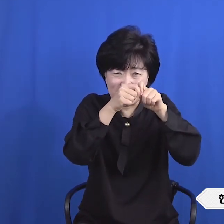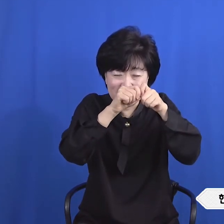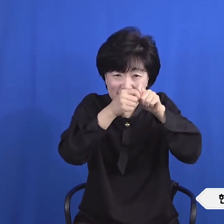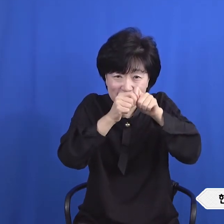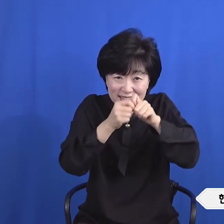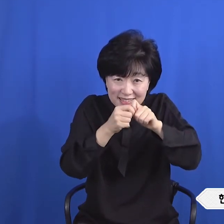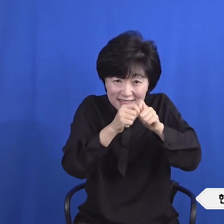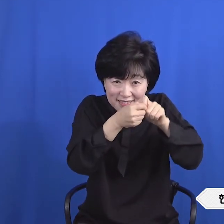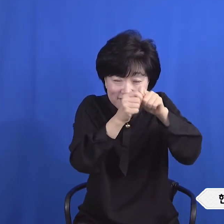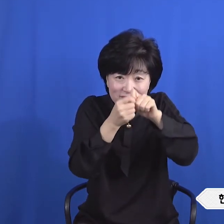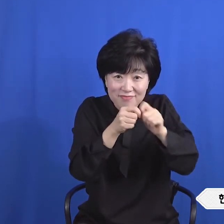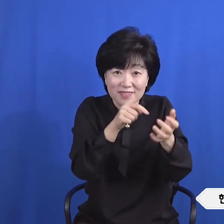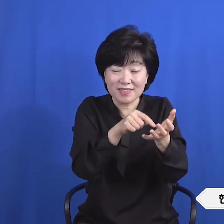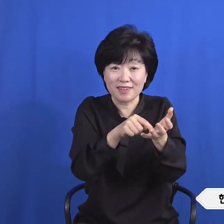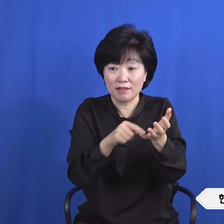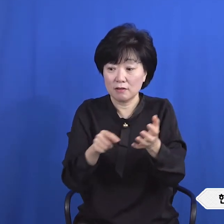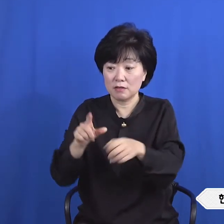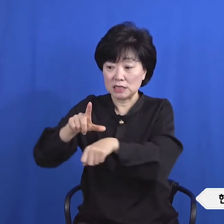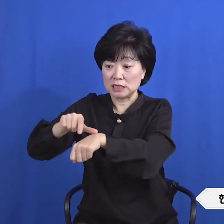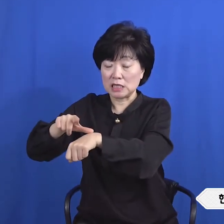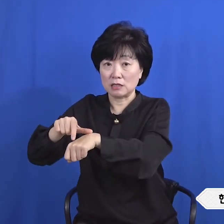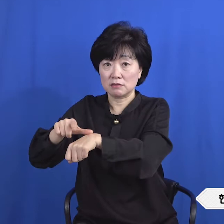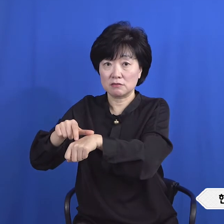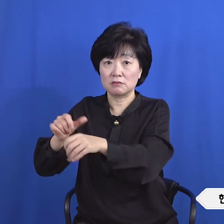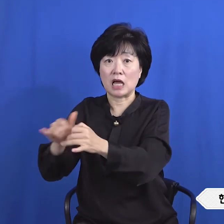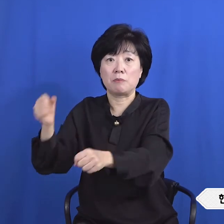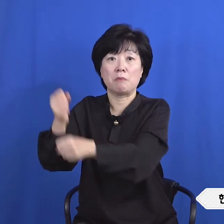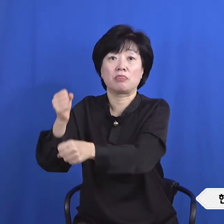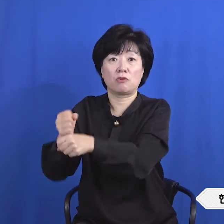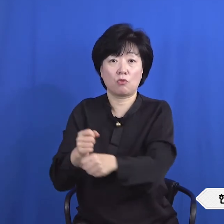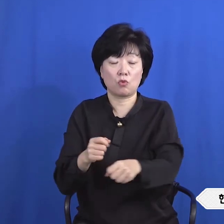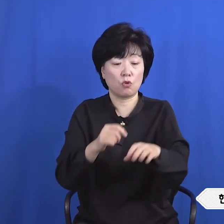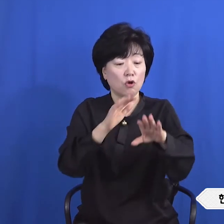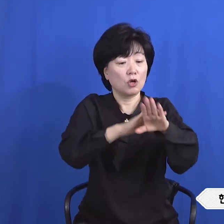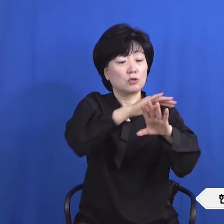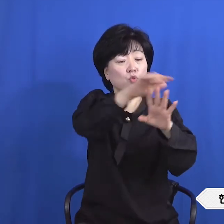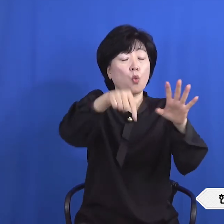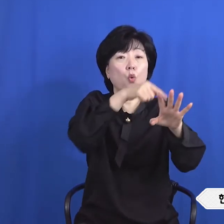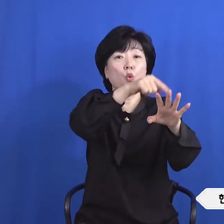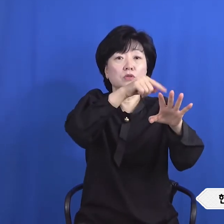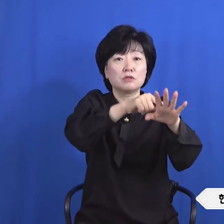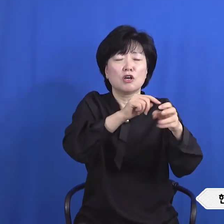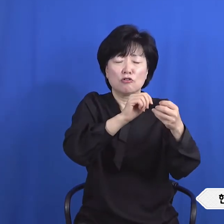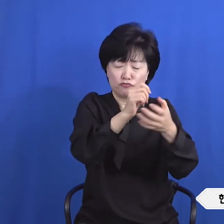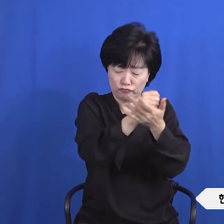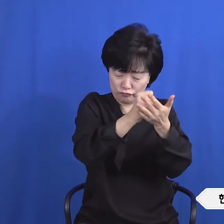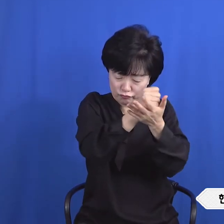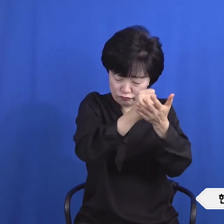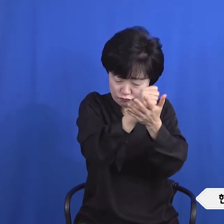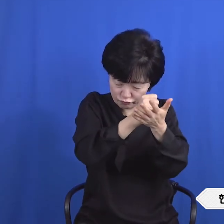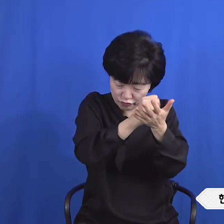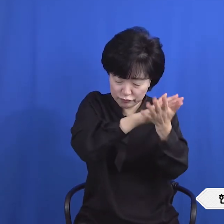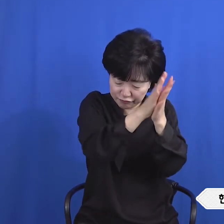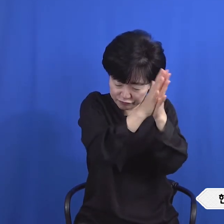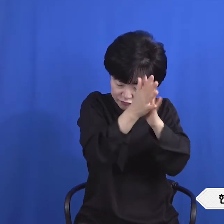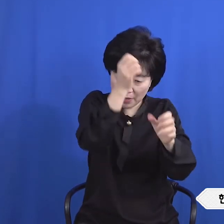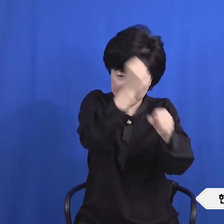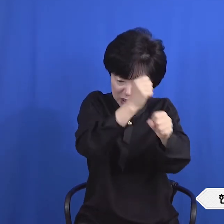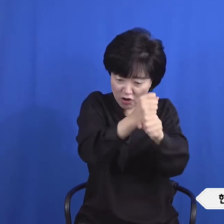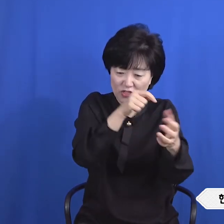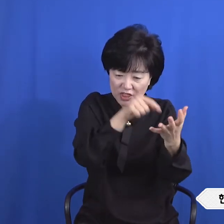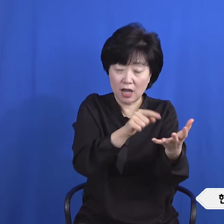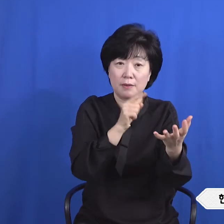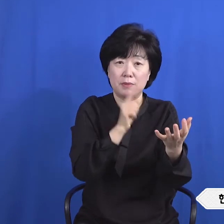사람이 만들었지 우연히 이렇게 된다는 게 말이 되느냐, 그렇게 하면서 그것보다 더 훨씬 복잡하고 정교한 손은